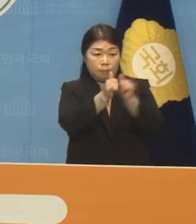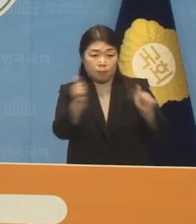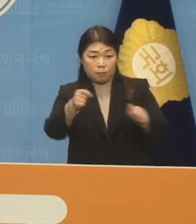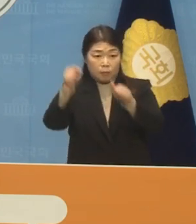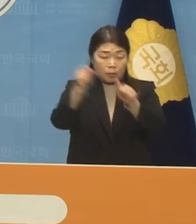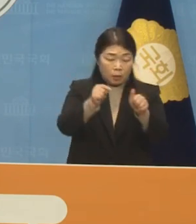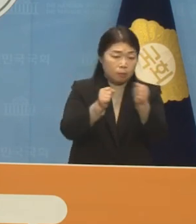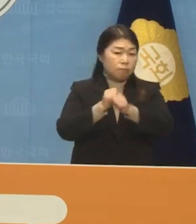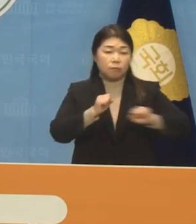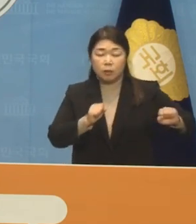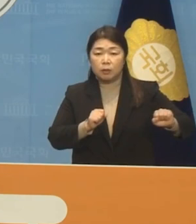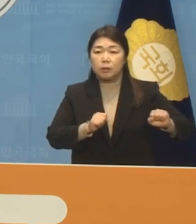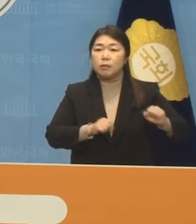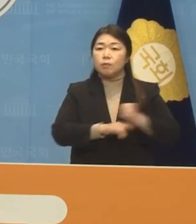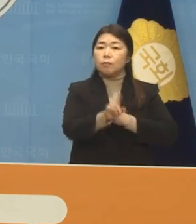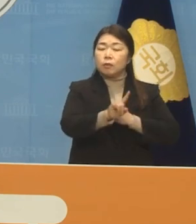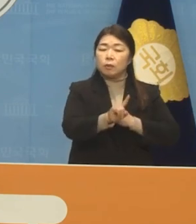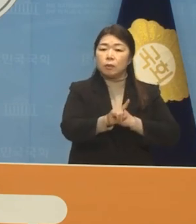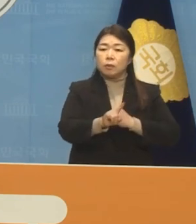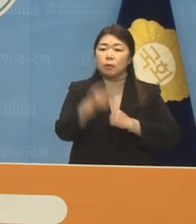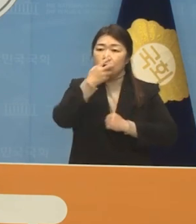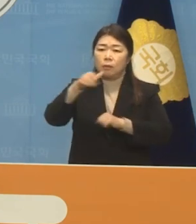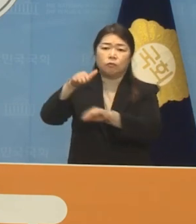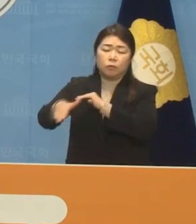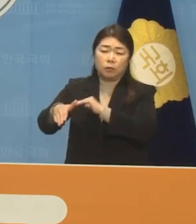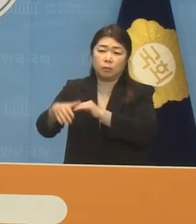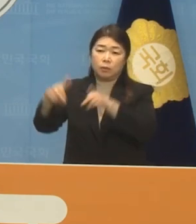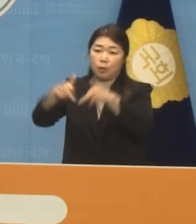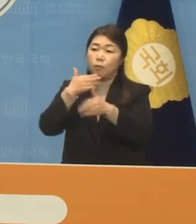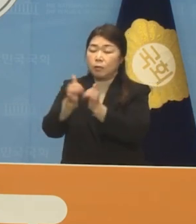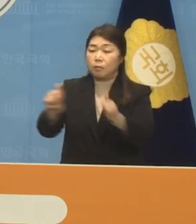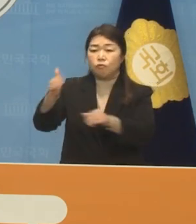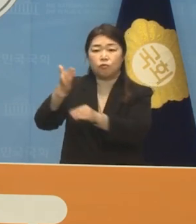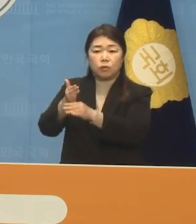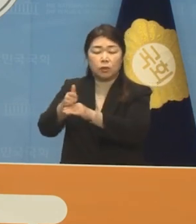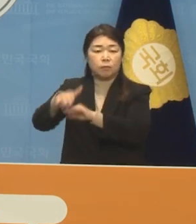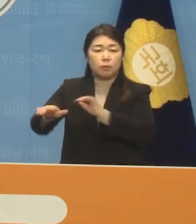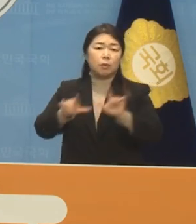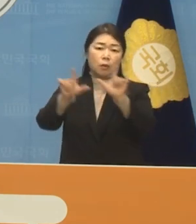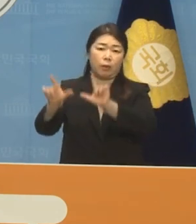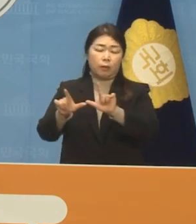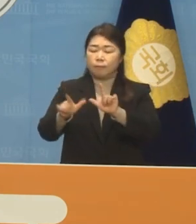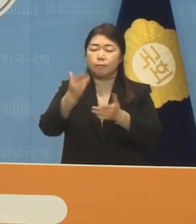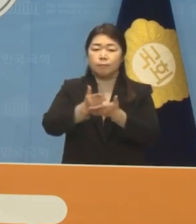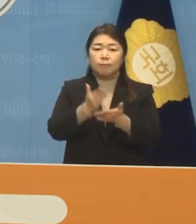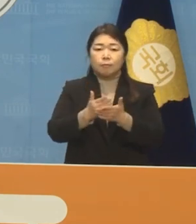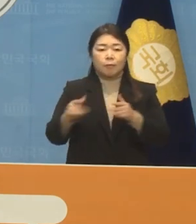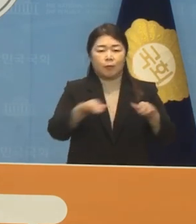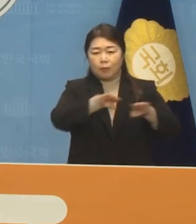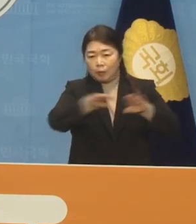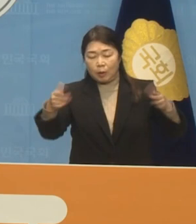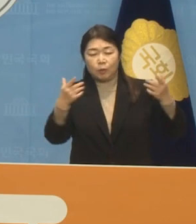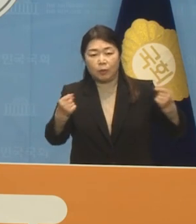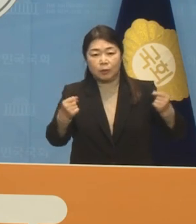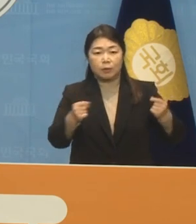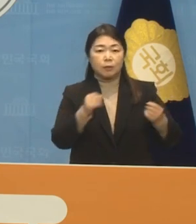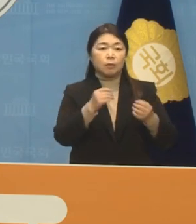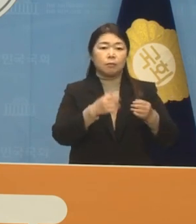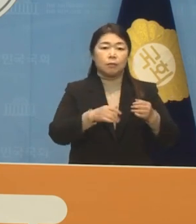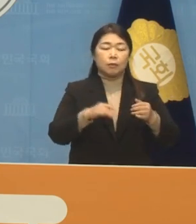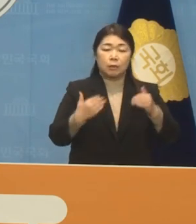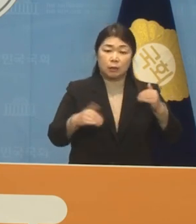시민불복종운동이 비장애인 중심의 사회에 균열을 내고 평화와 평등을 지향하는 직접 행동이기